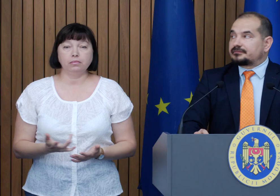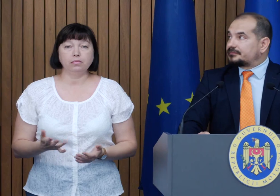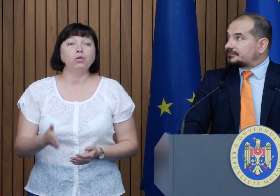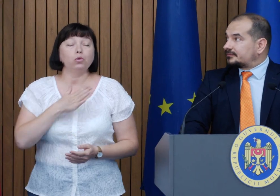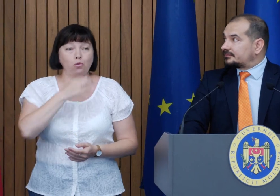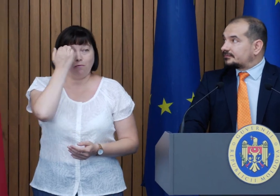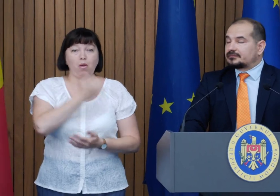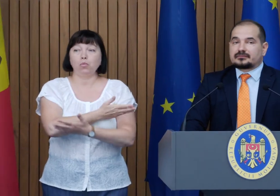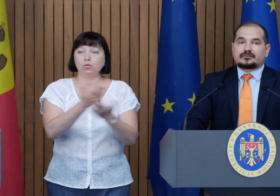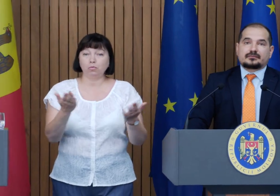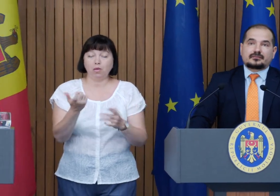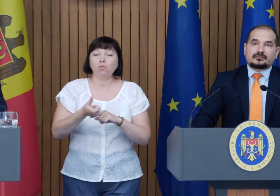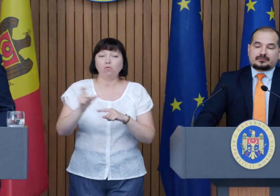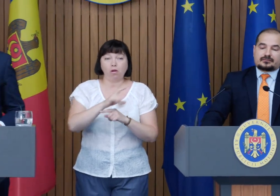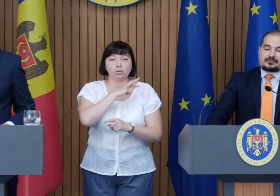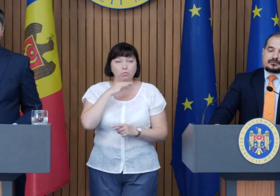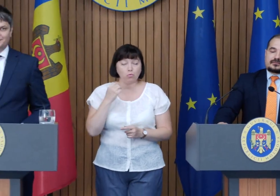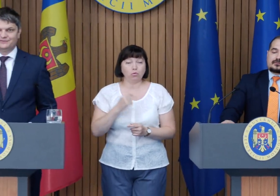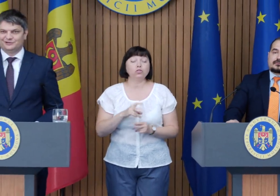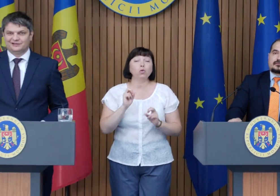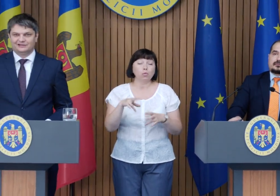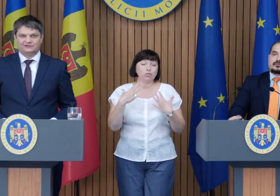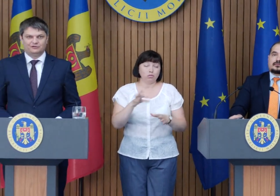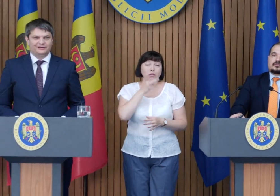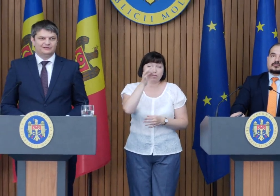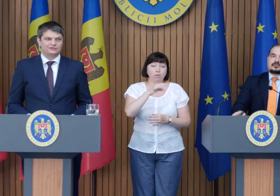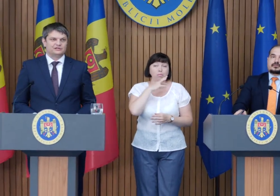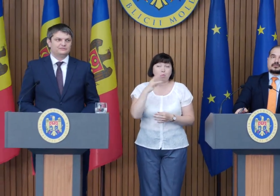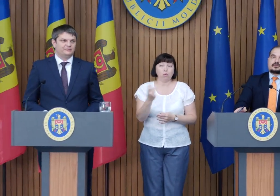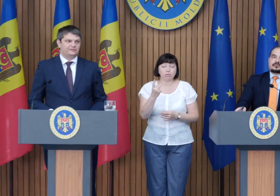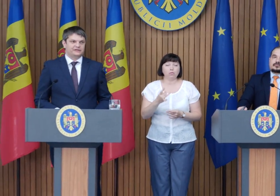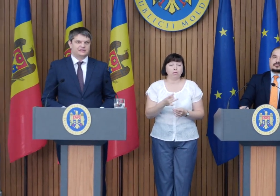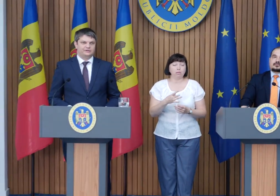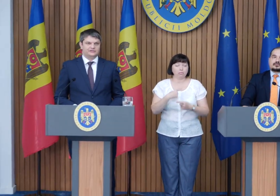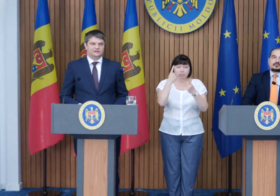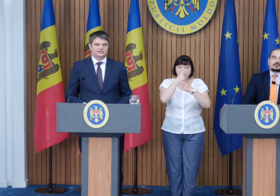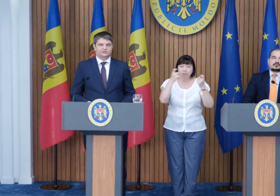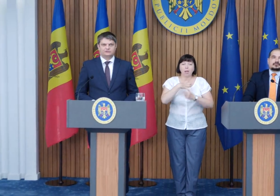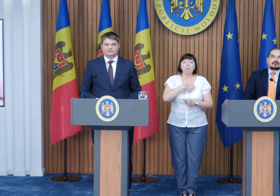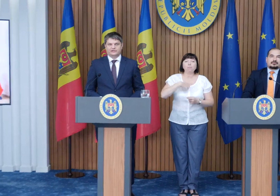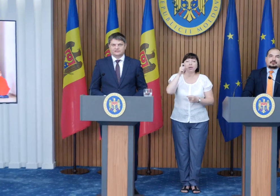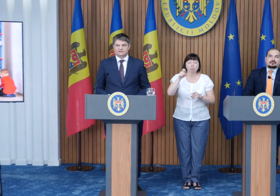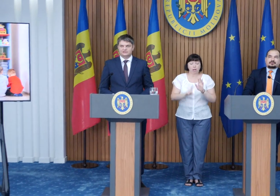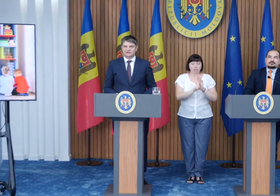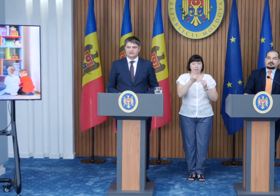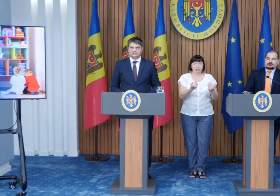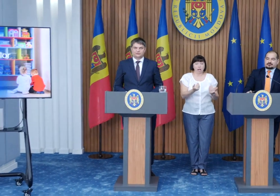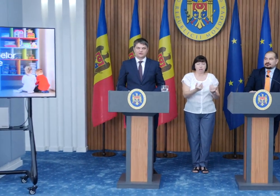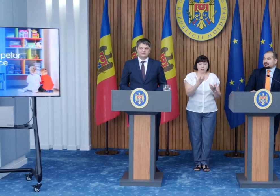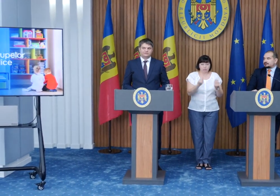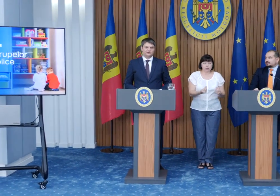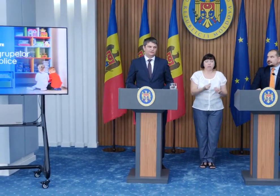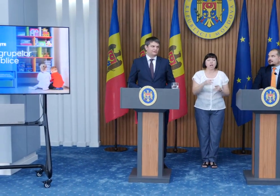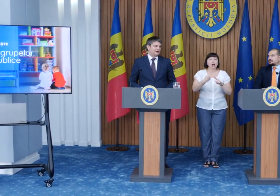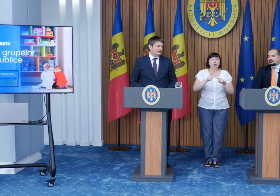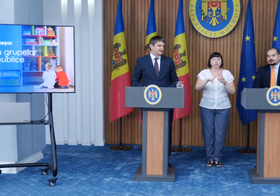Noi vă mulțumim foarte mult și așa cum deja s-a menționat de câteva ori Încurajăm primarii să aplice, începând cu ziua de astăzi, la acest